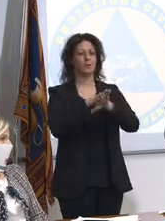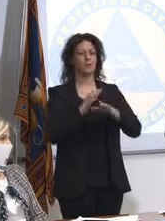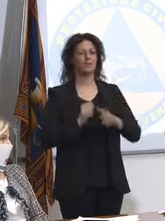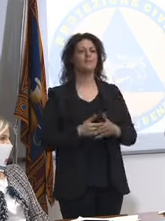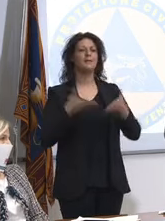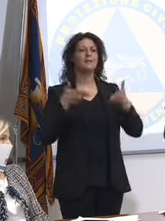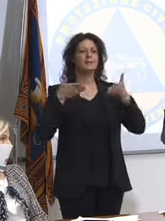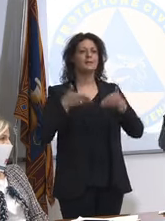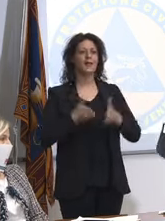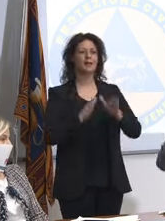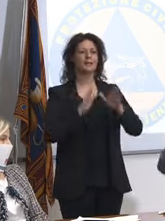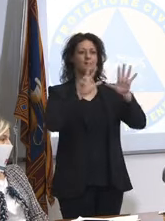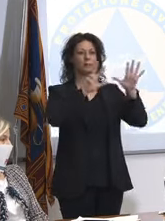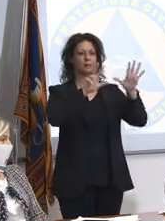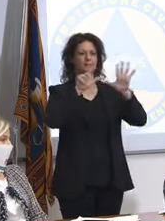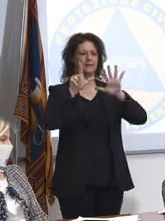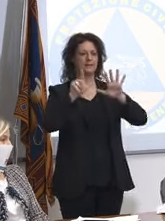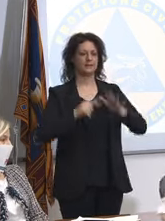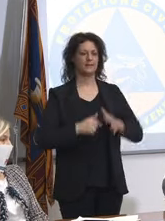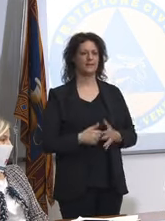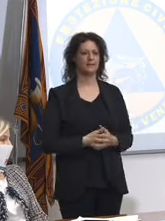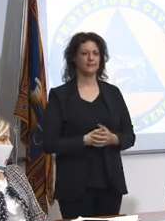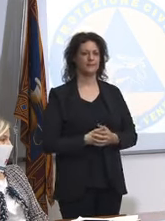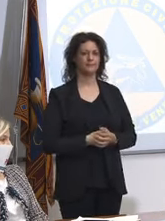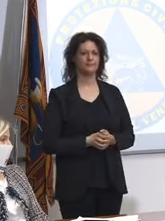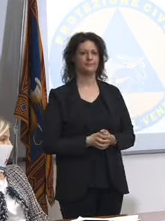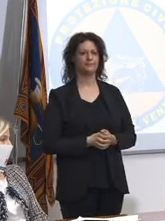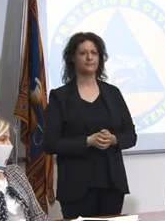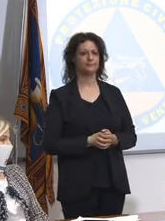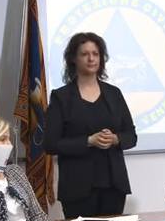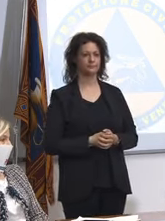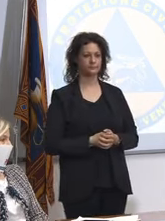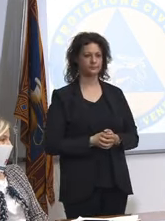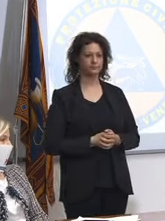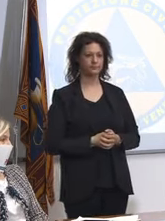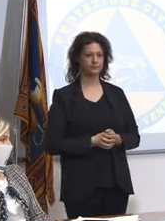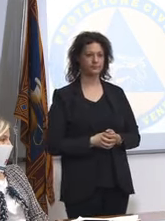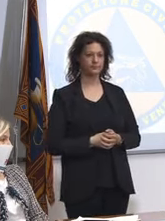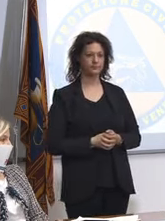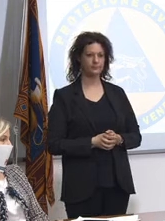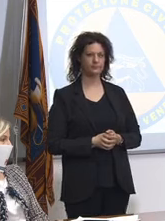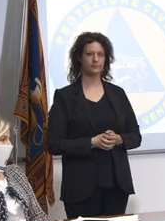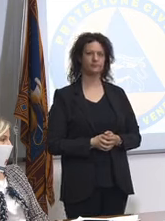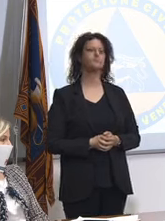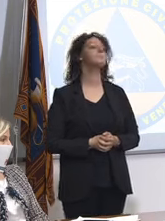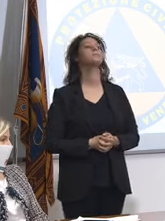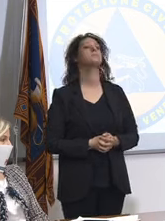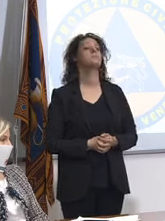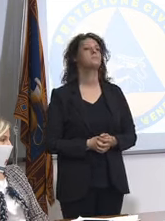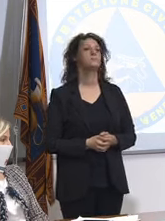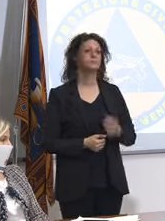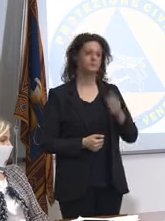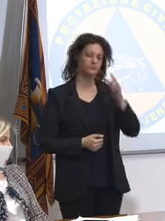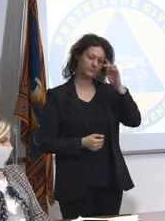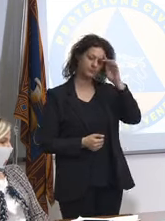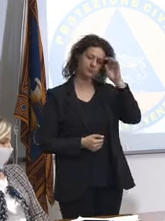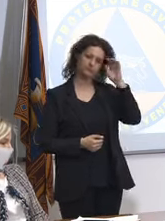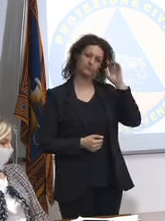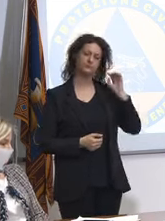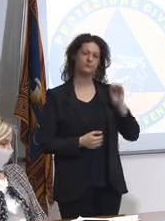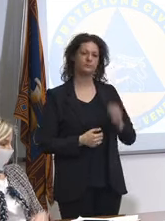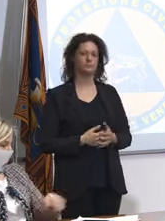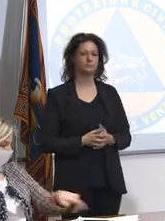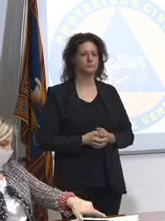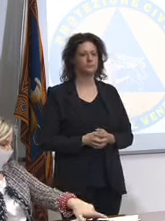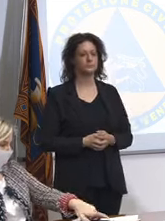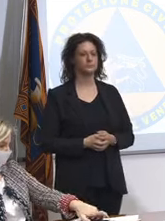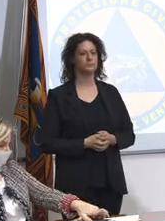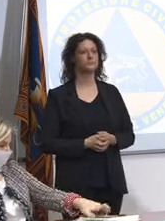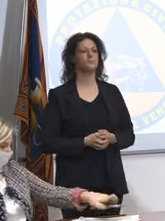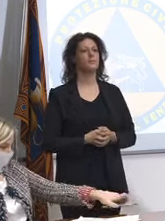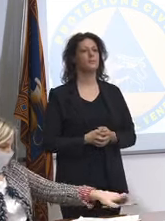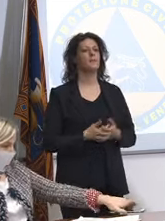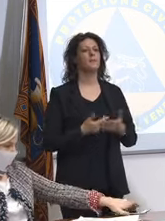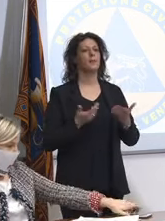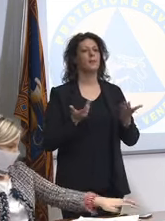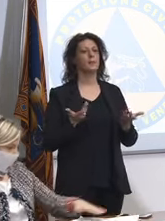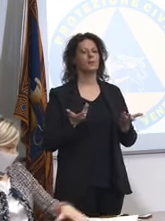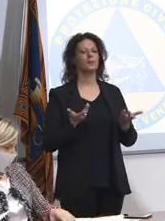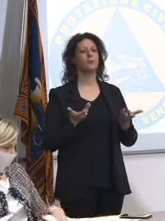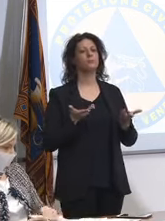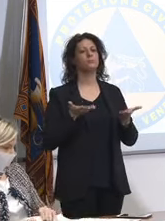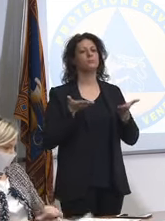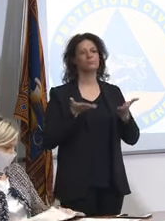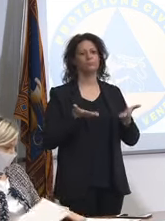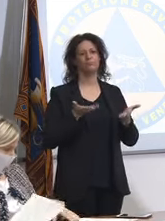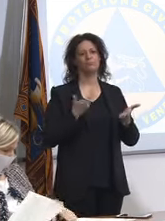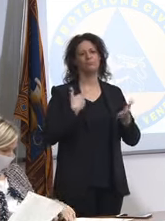Allora, oggi, e per questo abbiamo lavorato ovviamente con l'assessore Lanzarini, l'assessore Bottacin, la